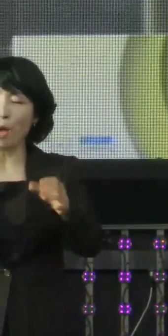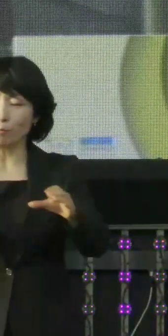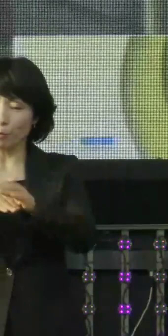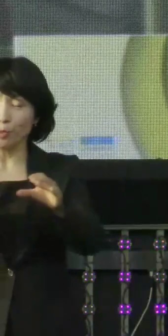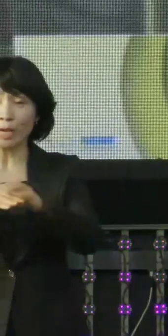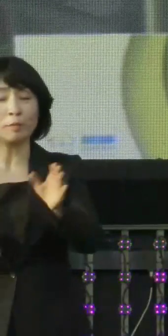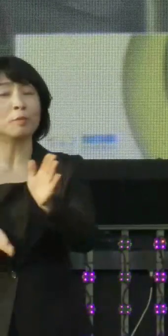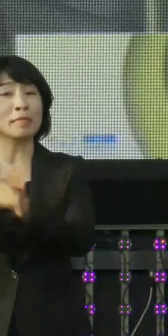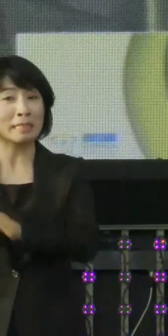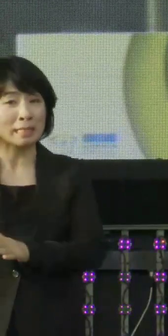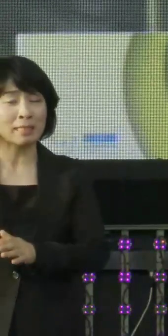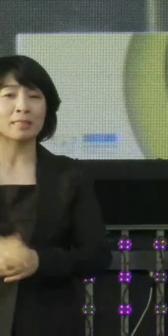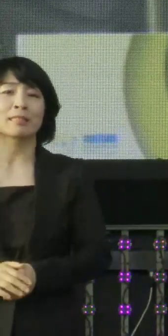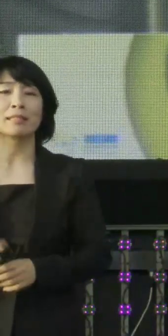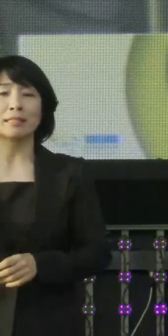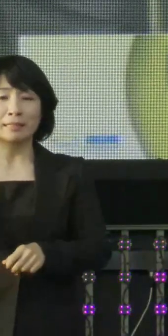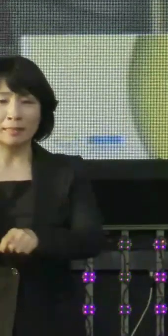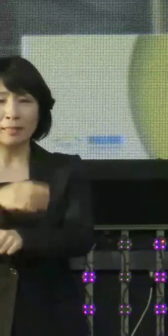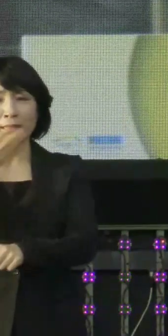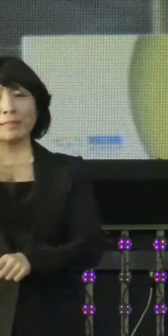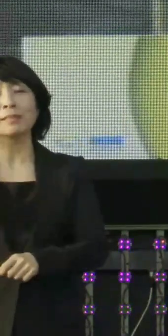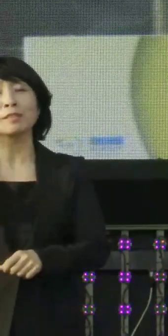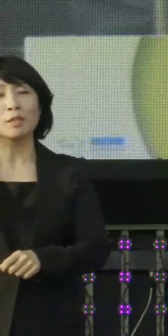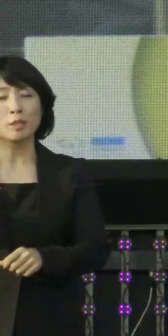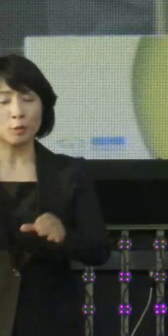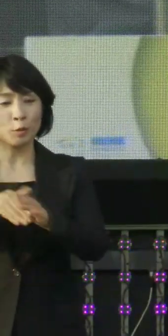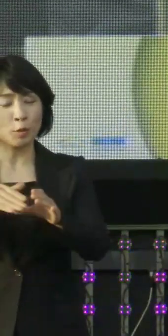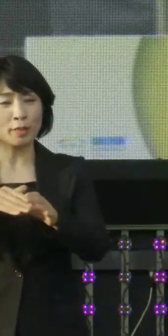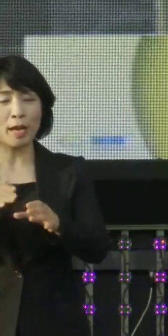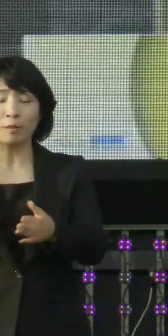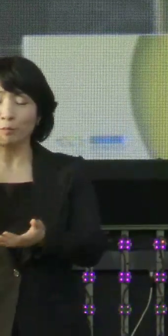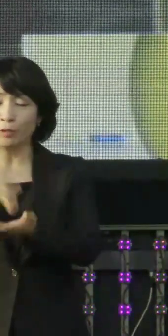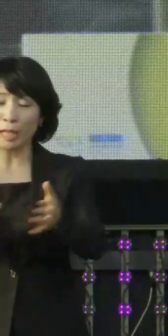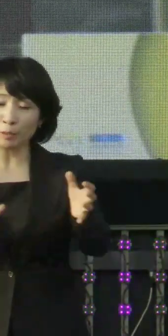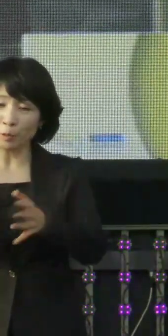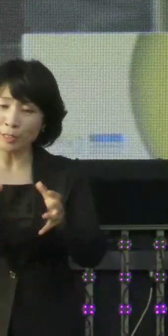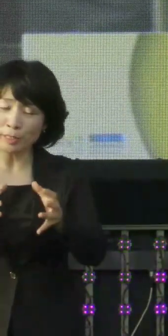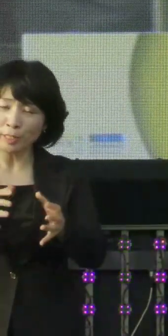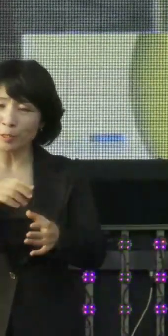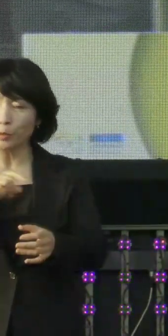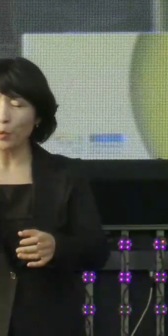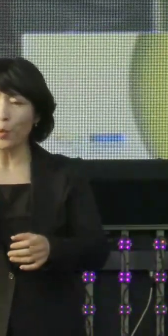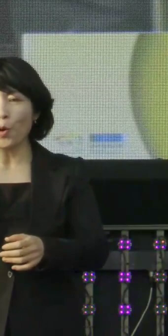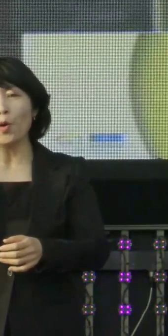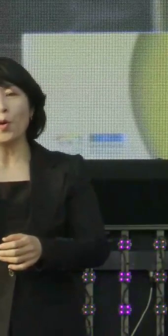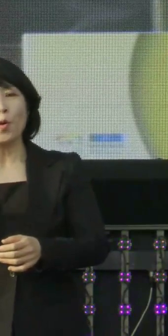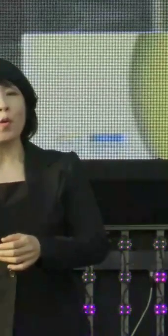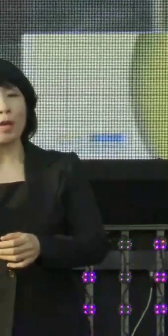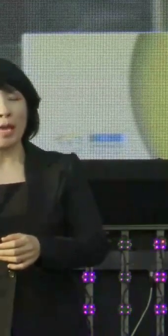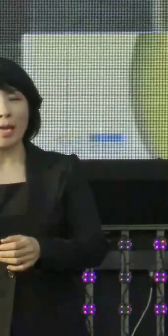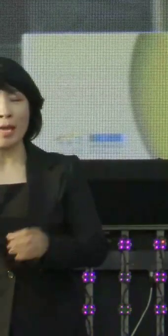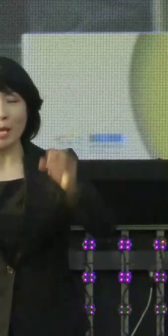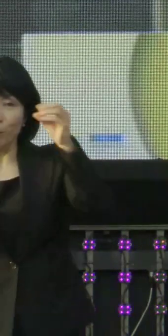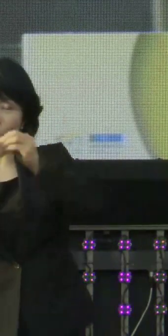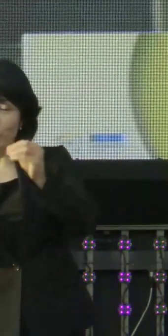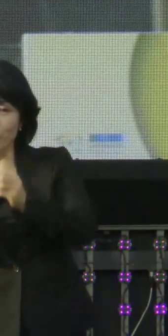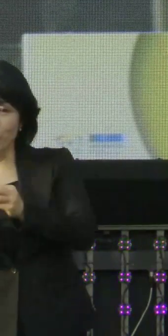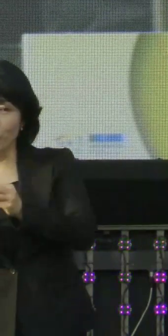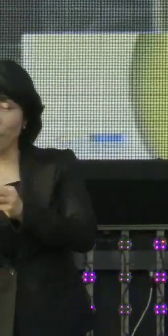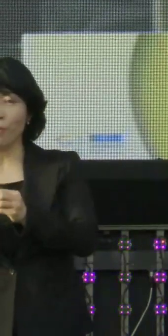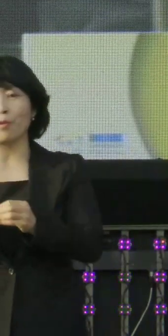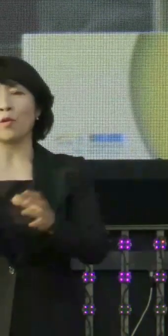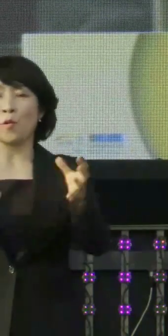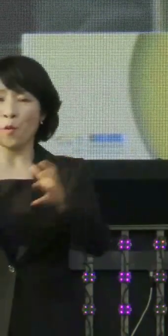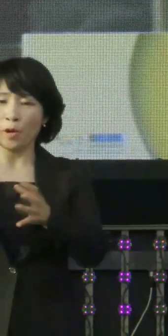문화도시입니다. 특히 이천시는 도자 문화도시이자 공예 및 민속문화 예술